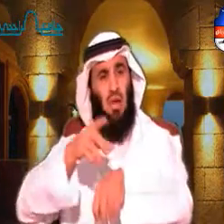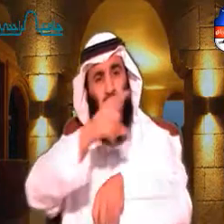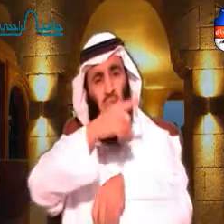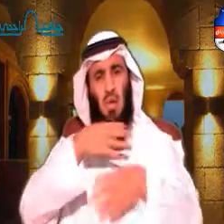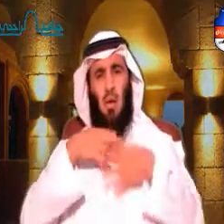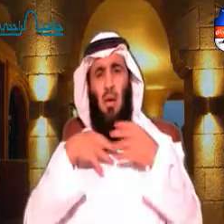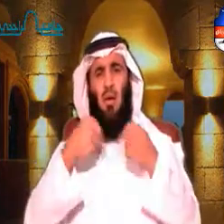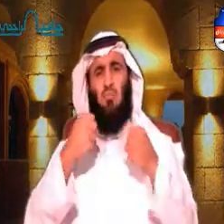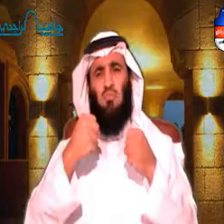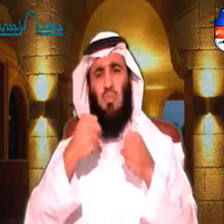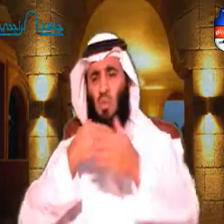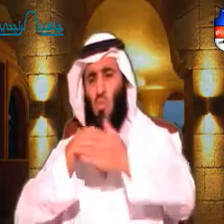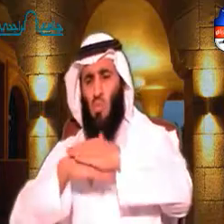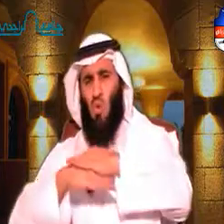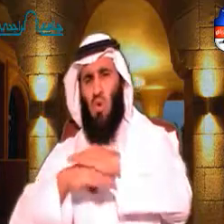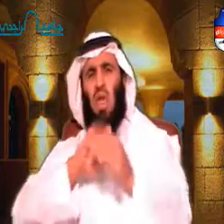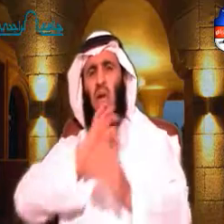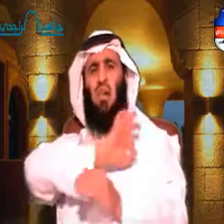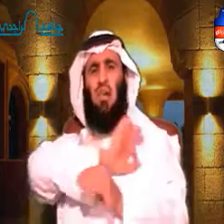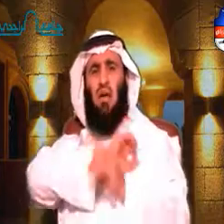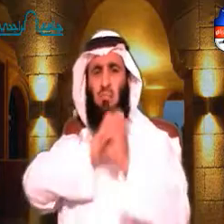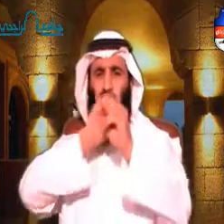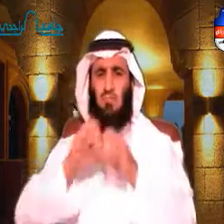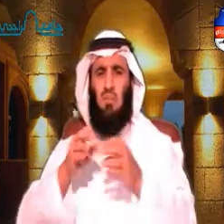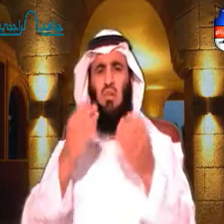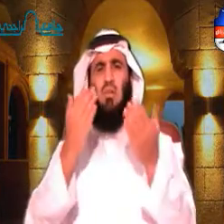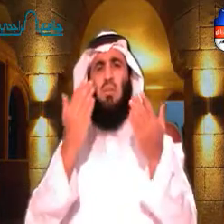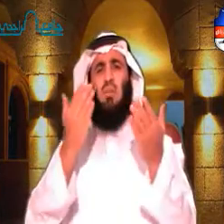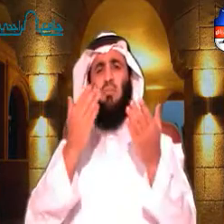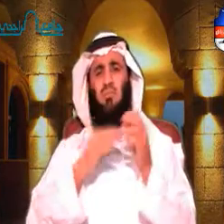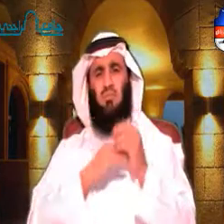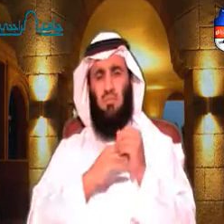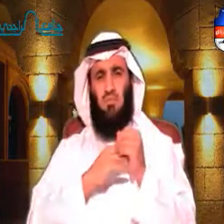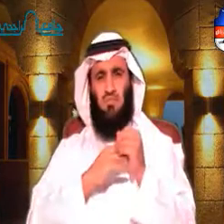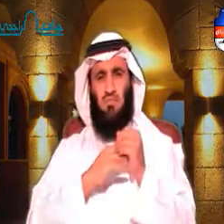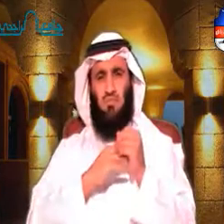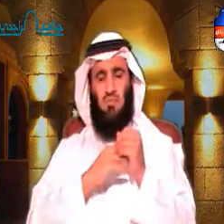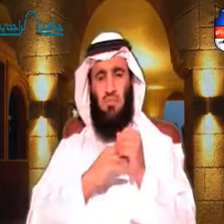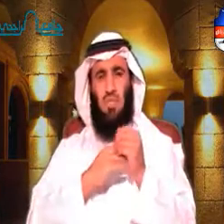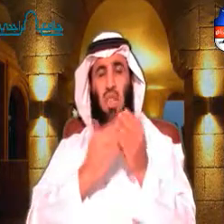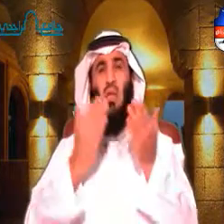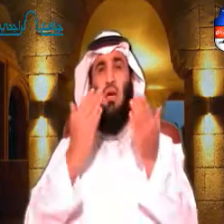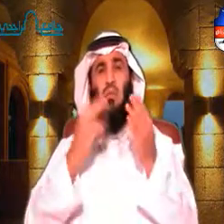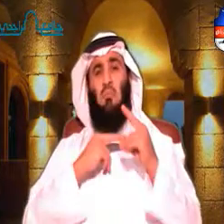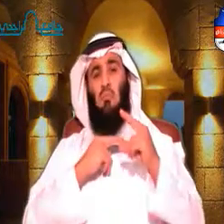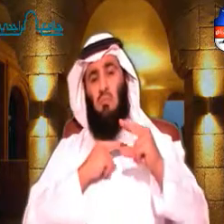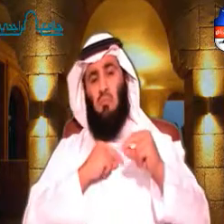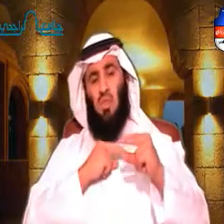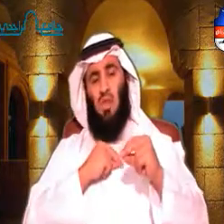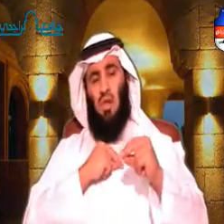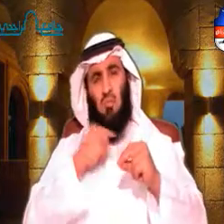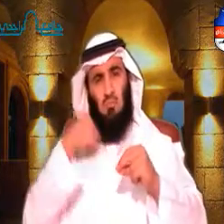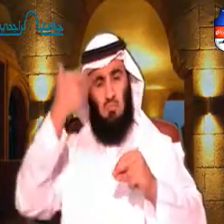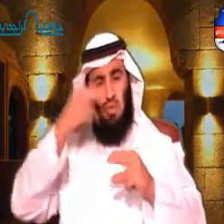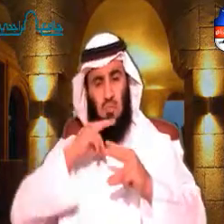موتانا، اللهم اغفر لهم وارحمهم وعافهم واعف عنهم، وارحمنا إذا صرنا إلى ما صاروا إليه، برحمتك